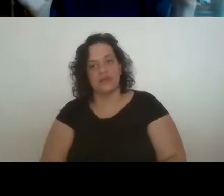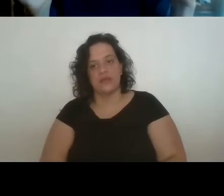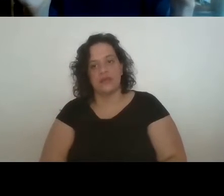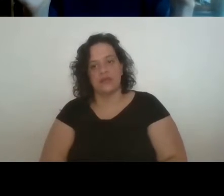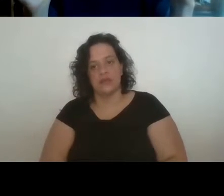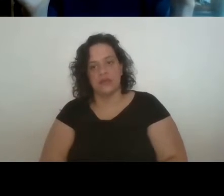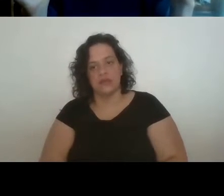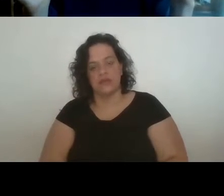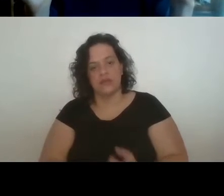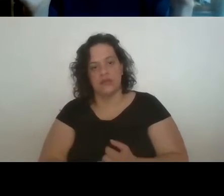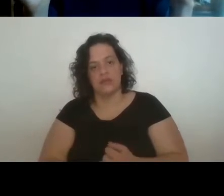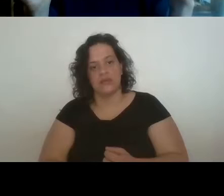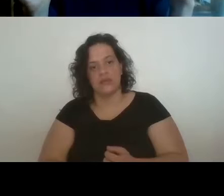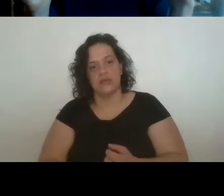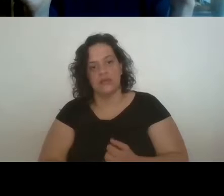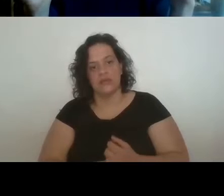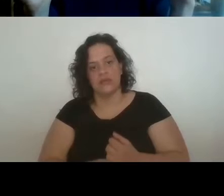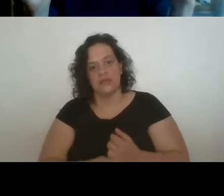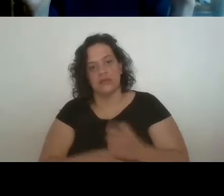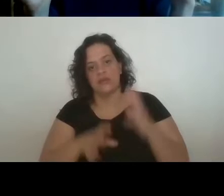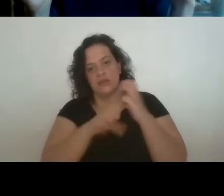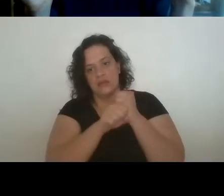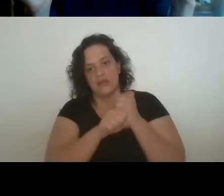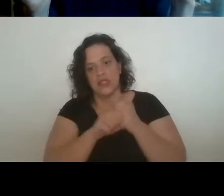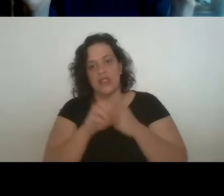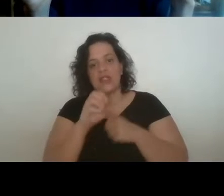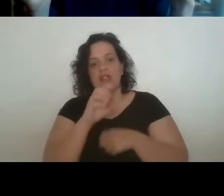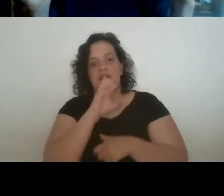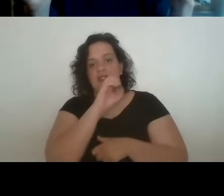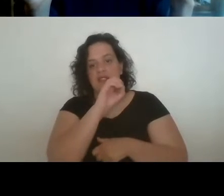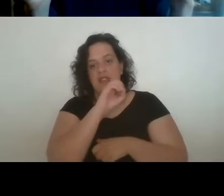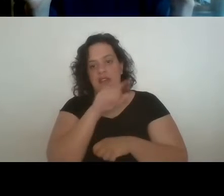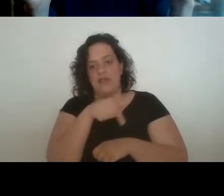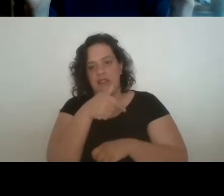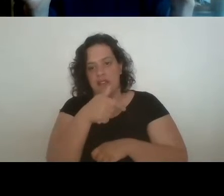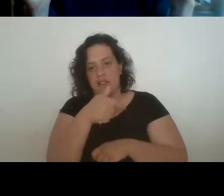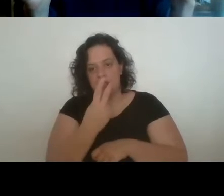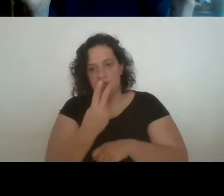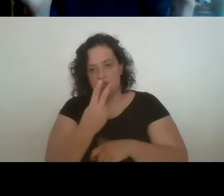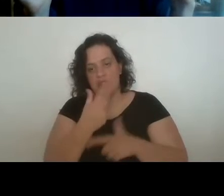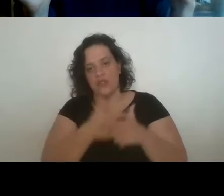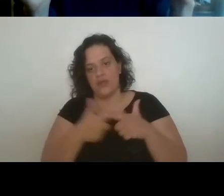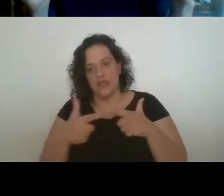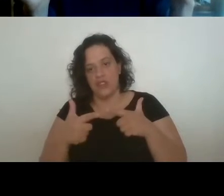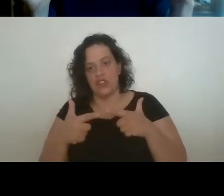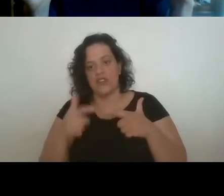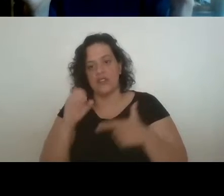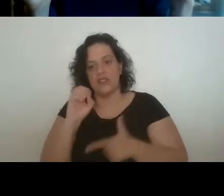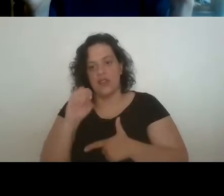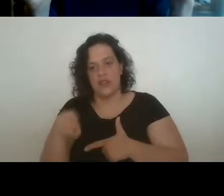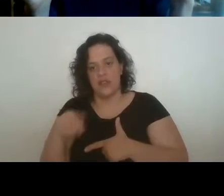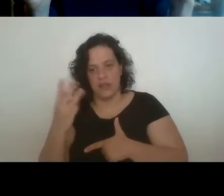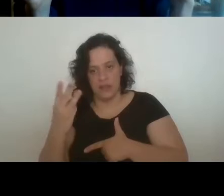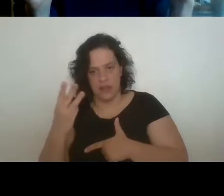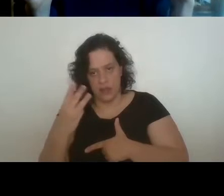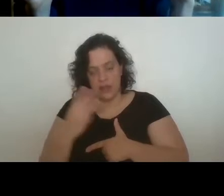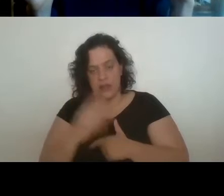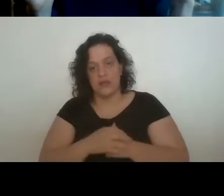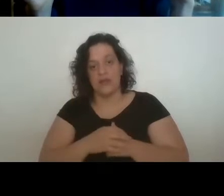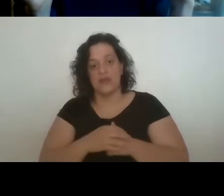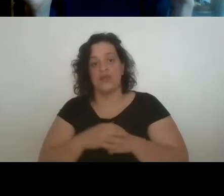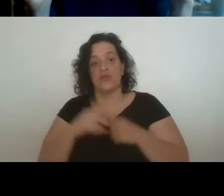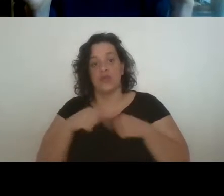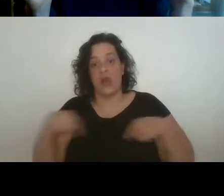a gente faz essa conta de 0,72 dividido por 0,3. Então, como a área total